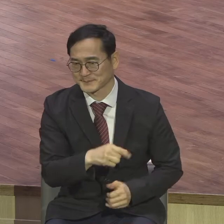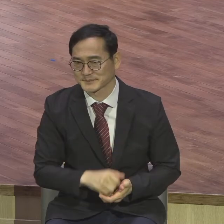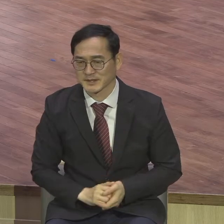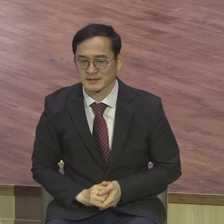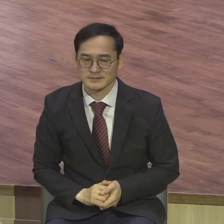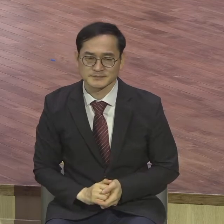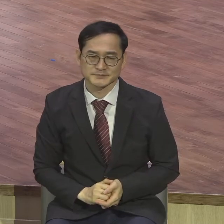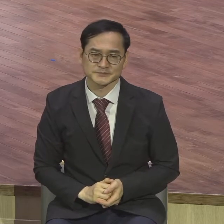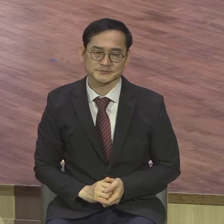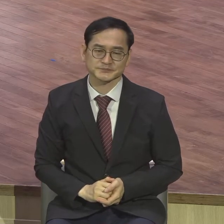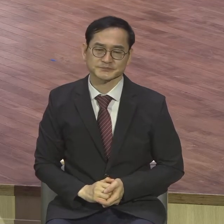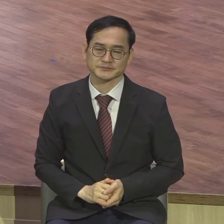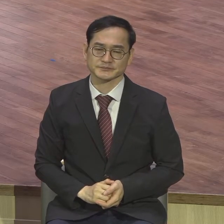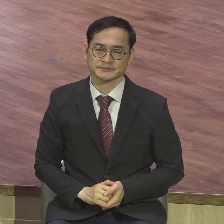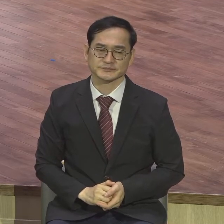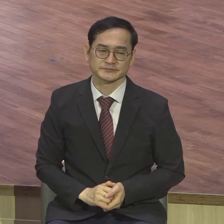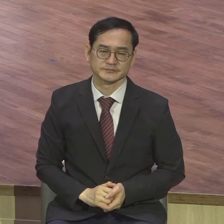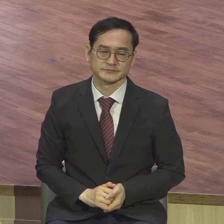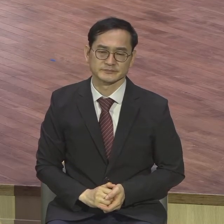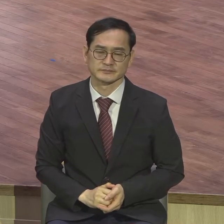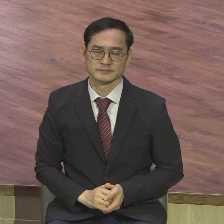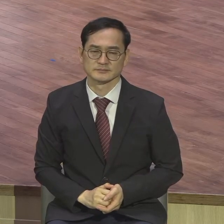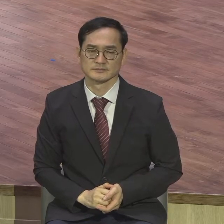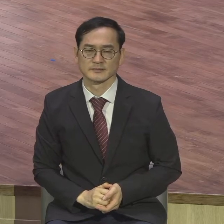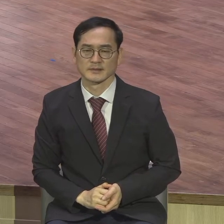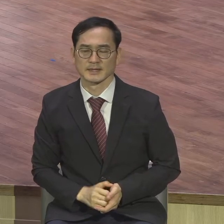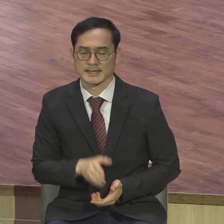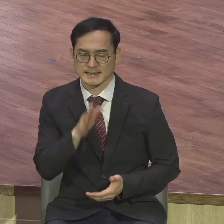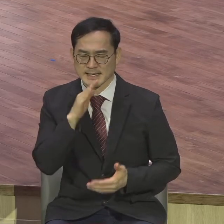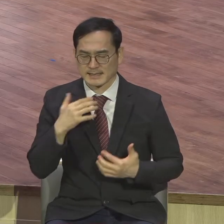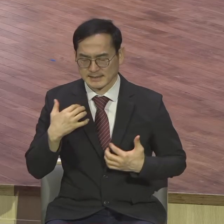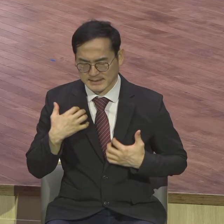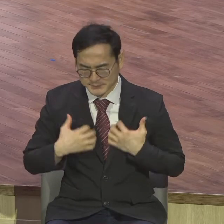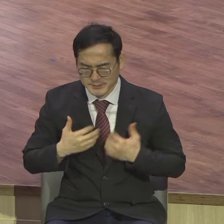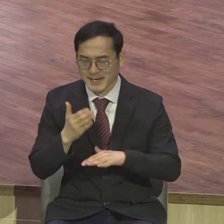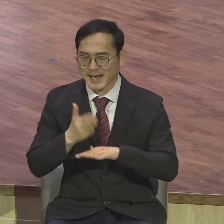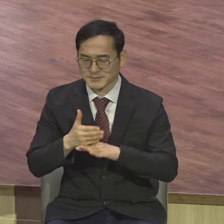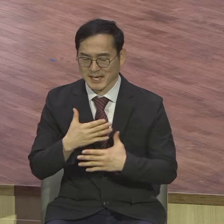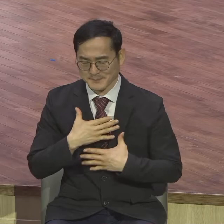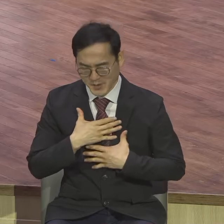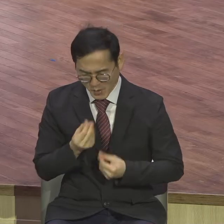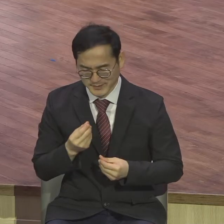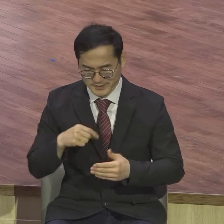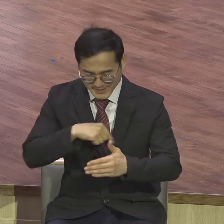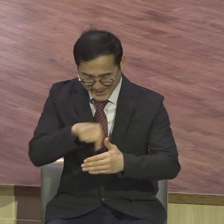이런 참 기쁨, 참 감사, 참 평안이 여러분 심령 속에 솟아나기 바랍니다.